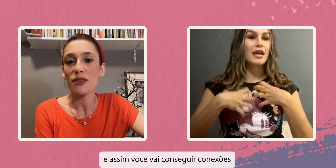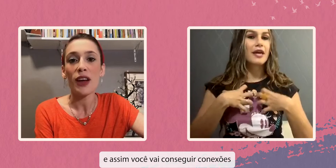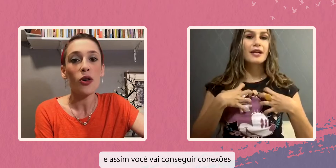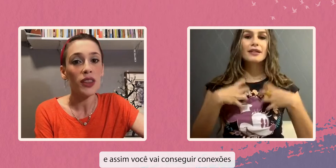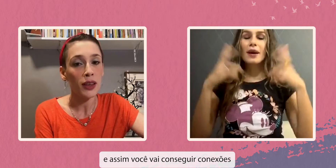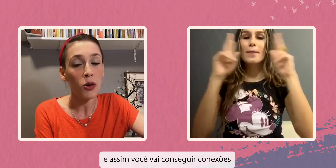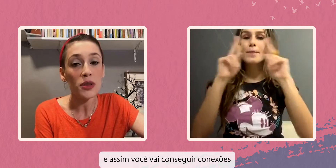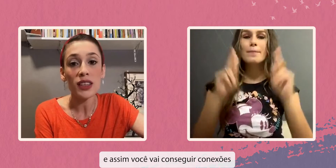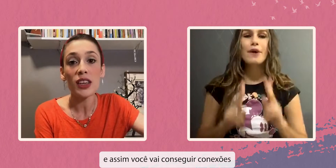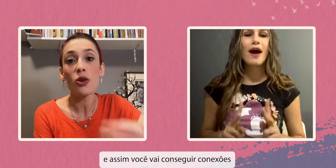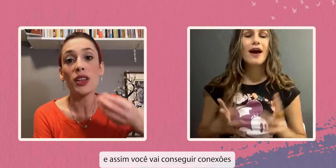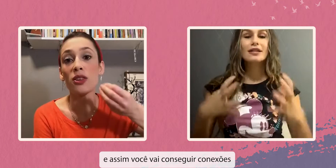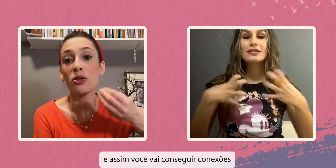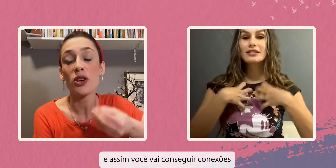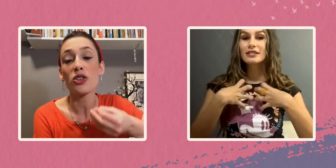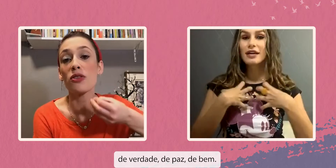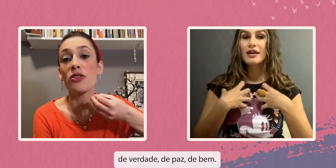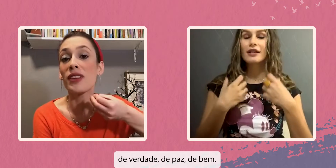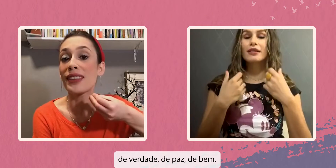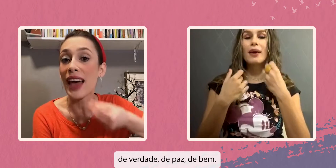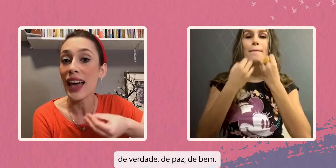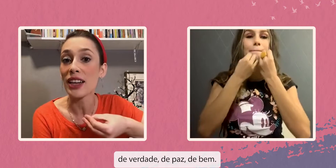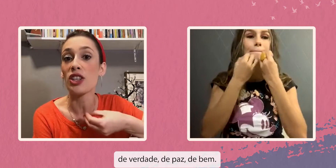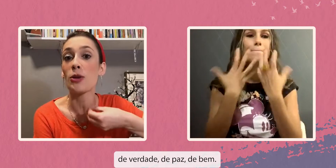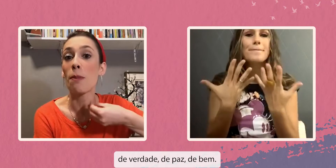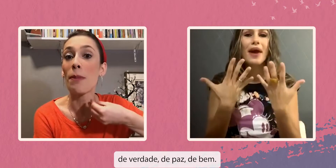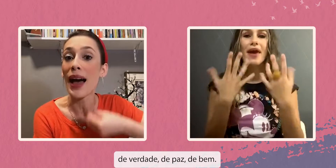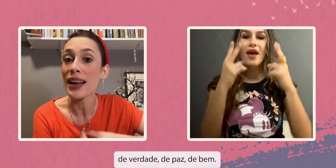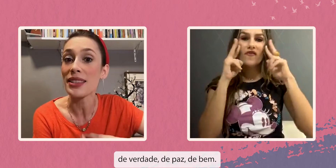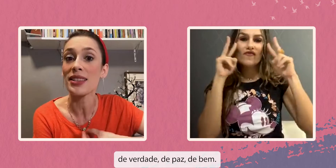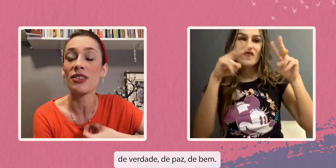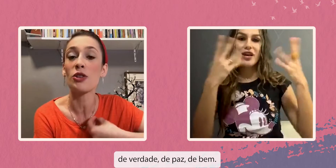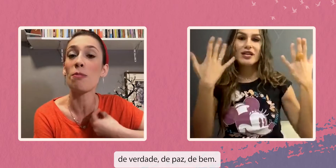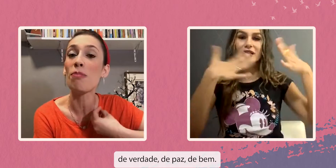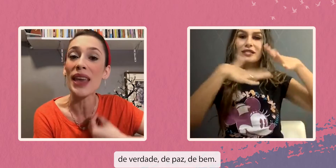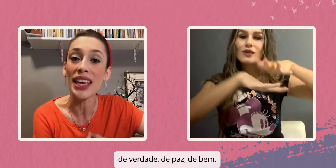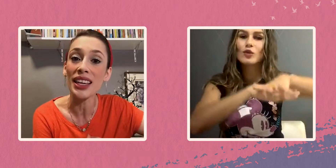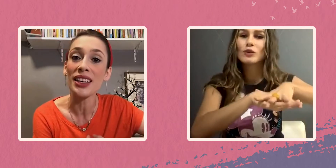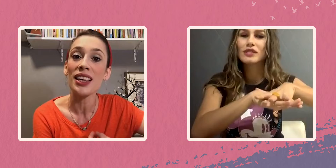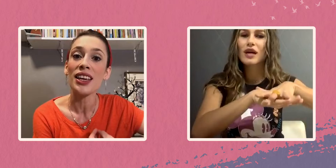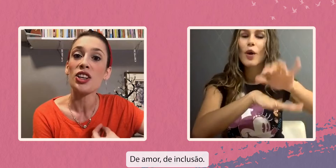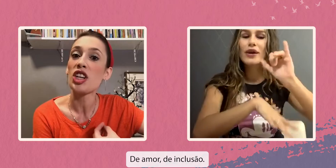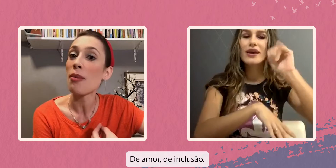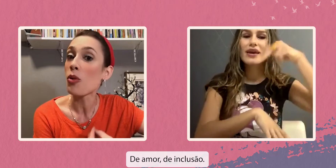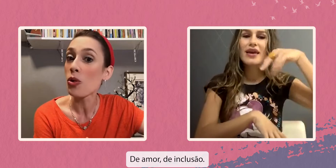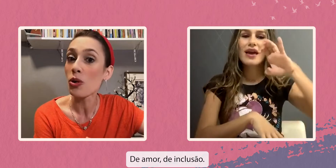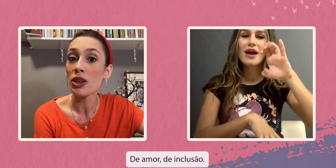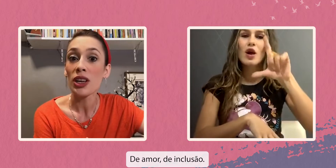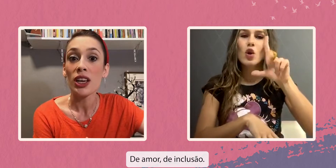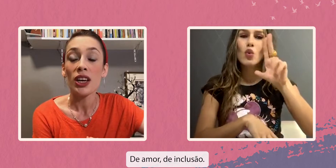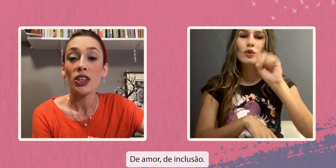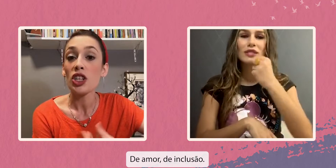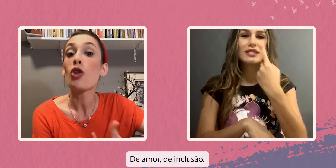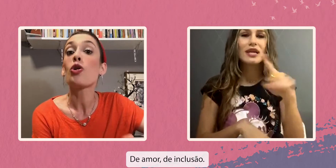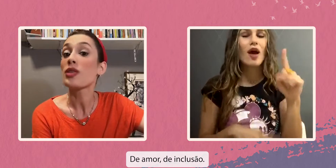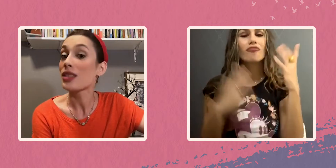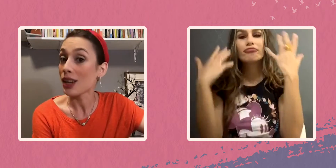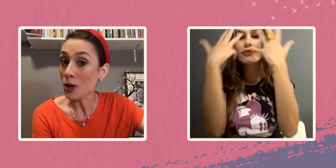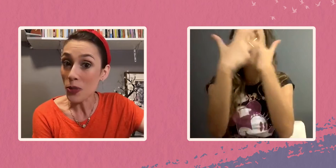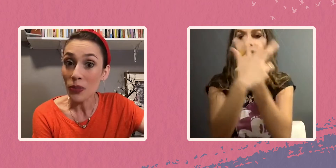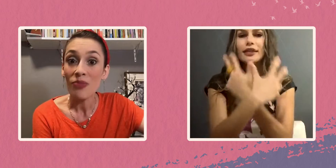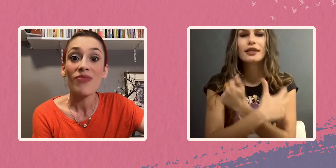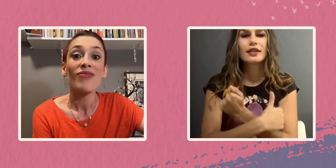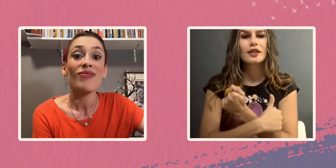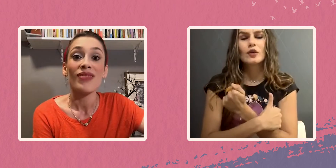assim você vai conseguir conexões de verdade, de paz, de bem, de amor, de